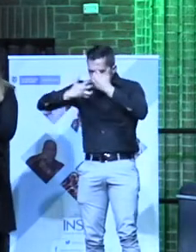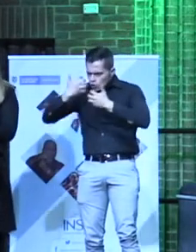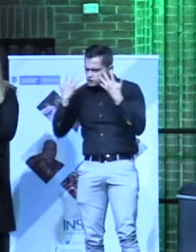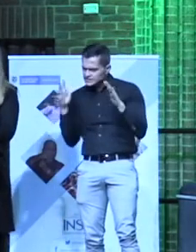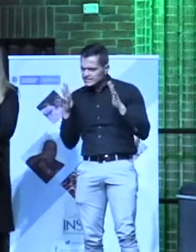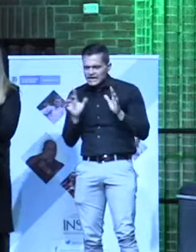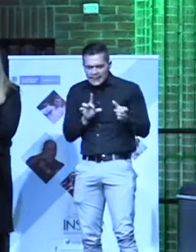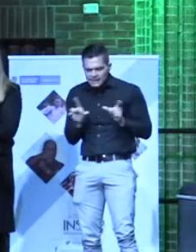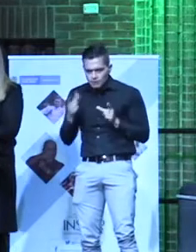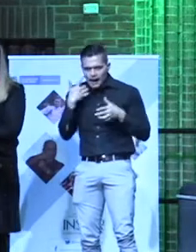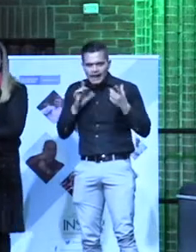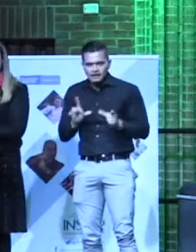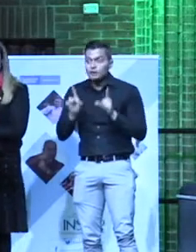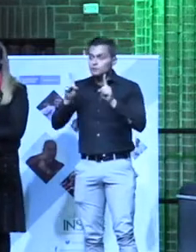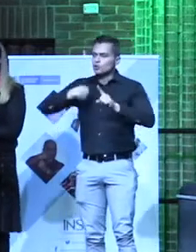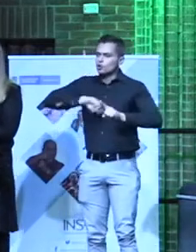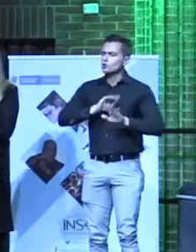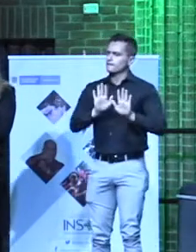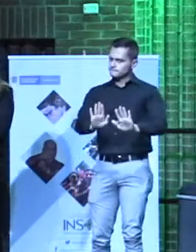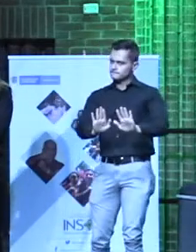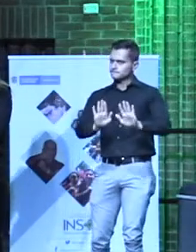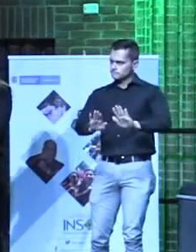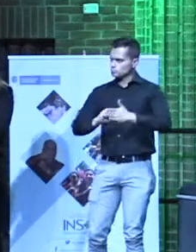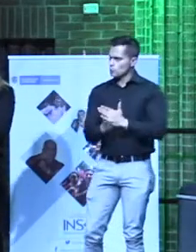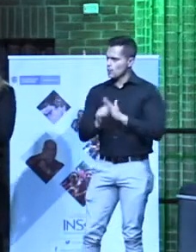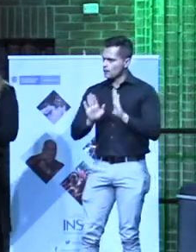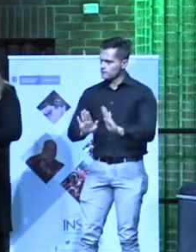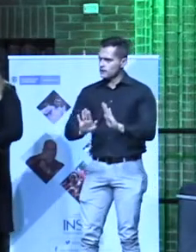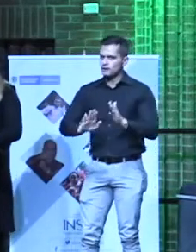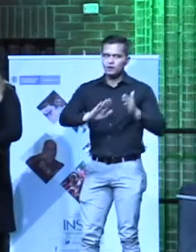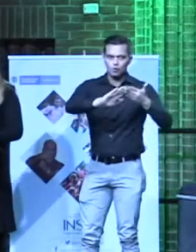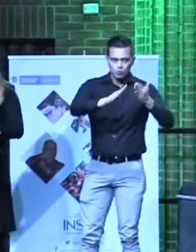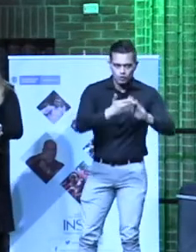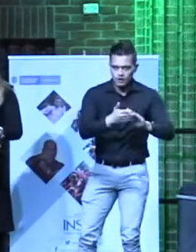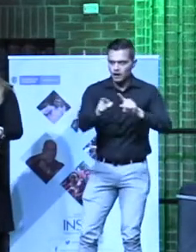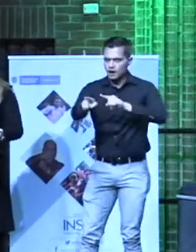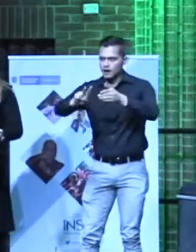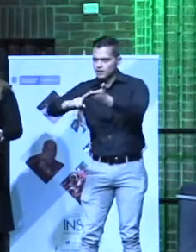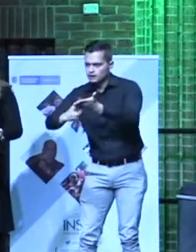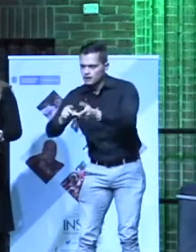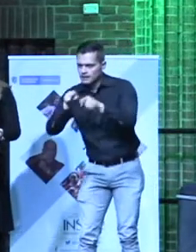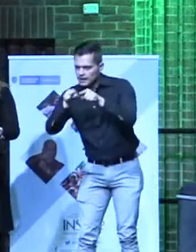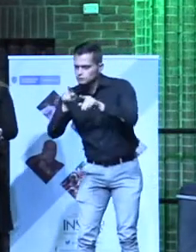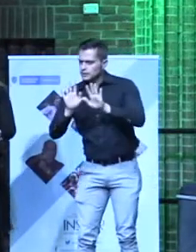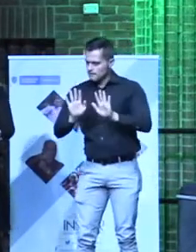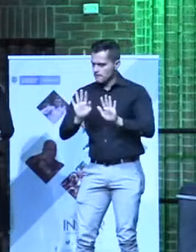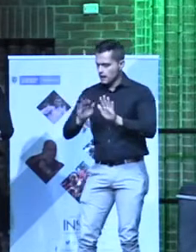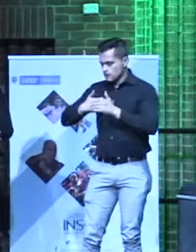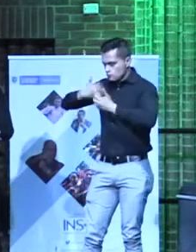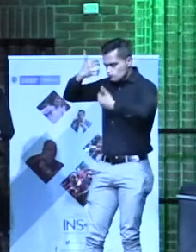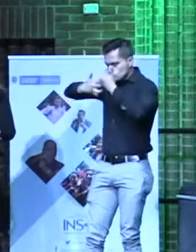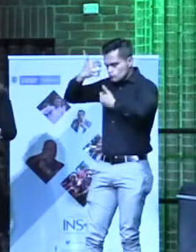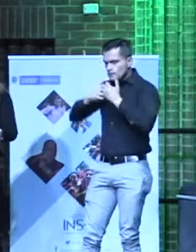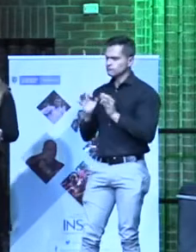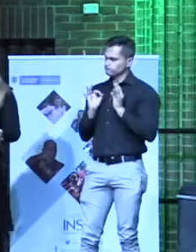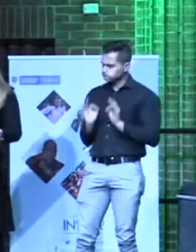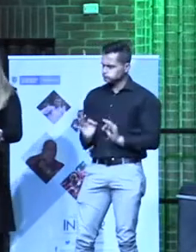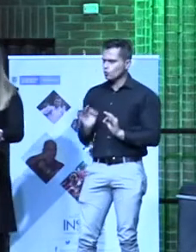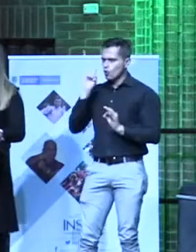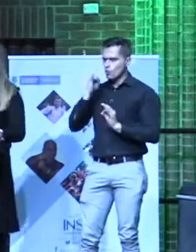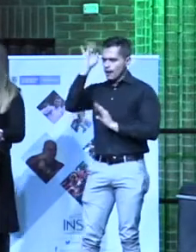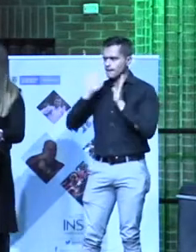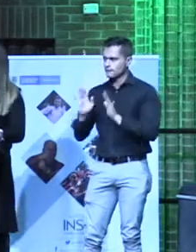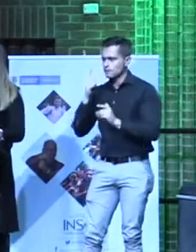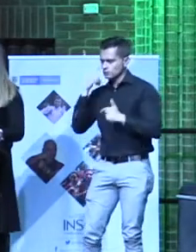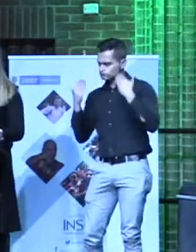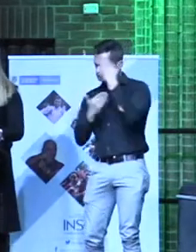confiabilidad de la prueba, quisimos garantizar a la comunidad y a nuestros amigos intérpretes que esa prueba es una prueba rigurosa. Por eso